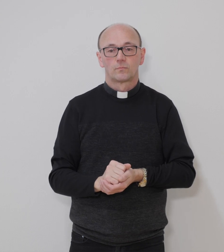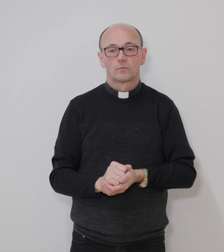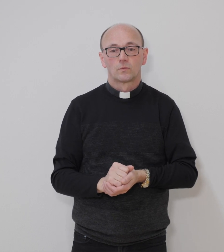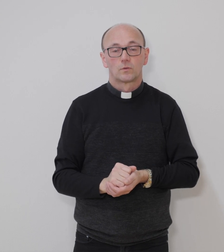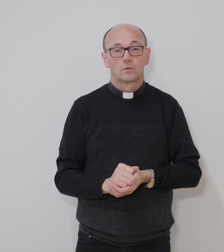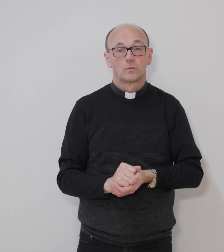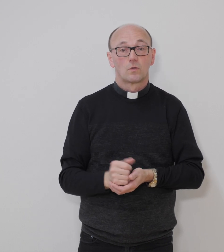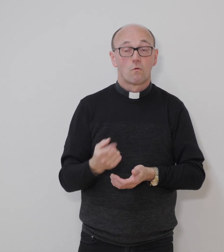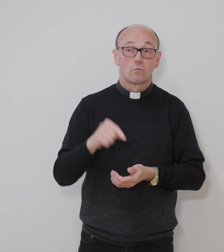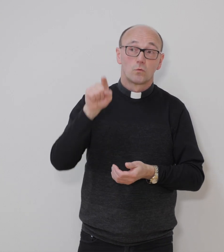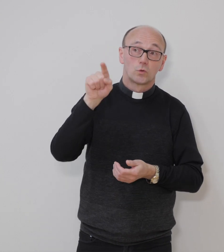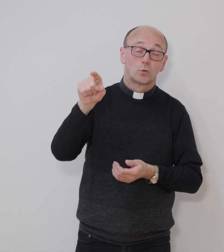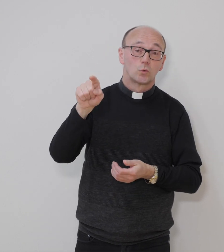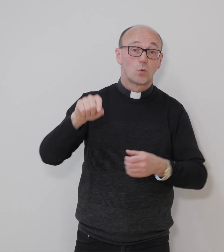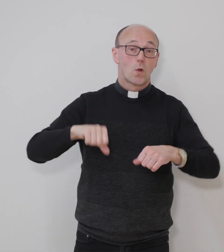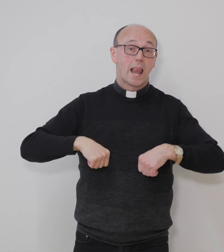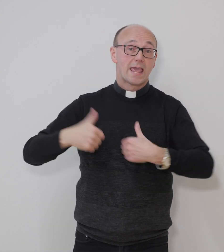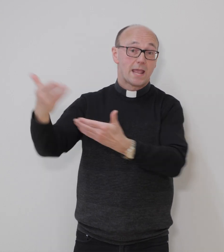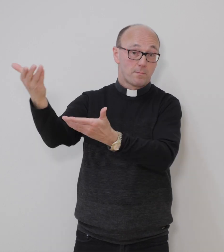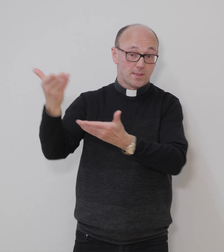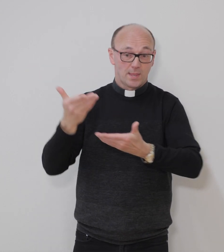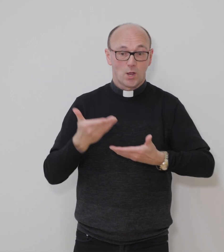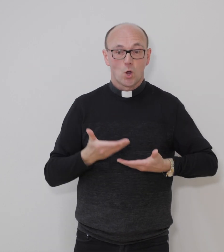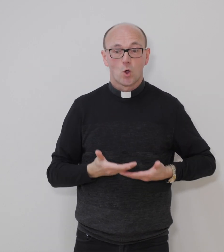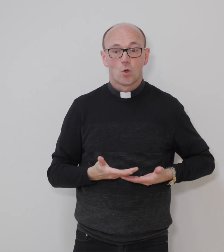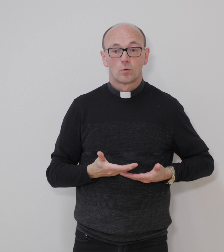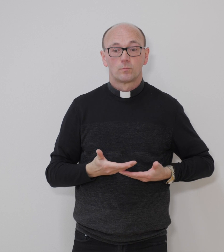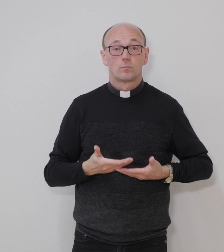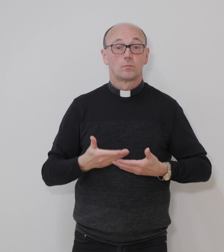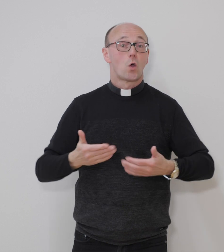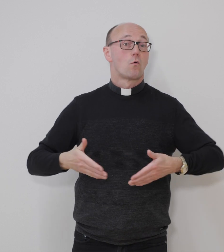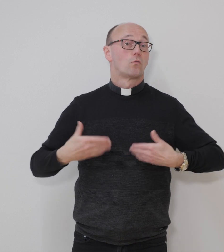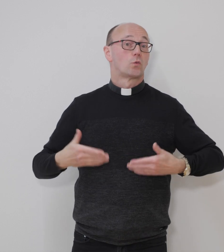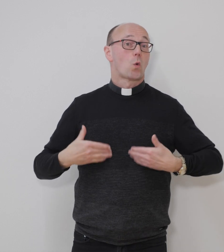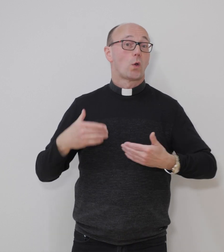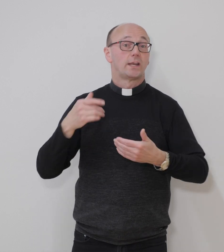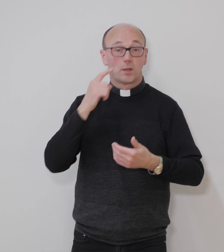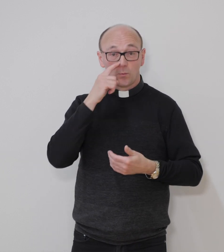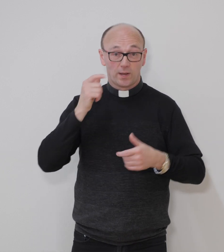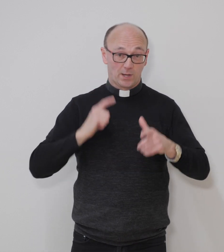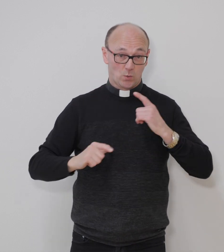das Leben und kam uns Freude in die